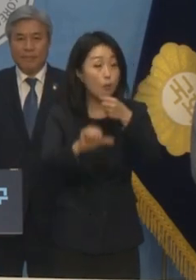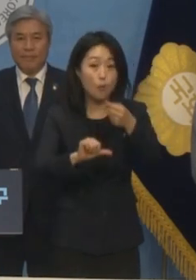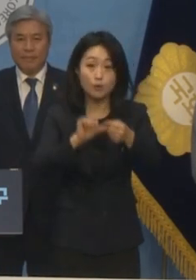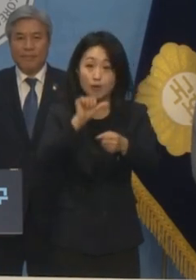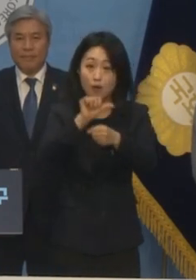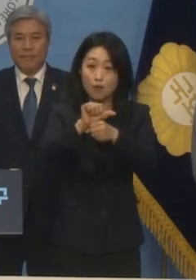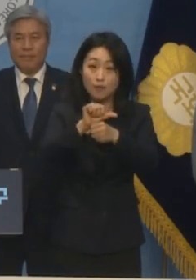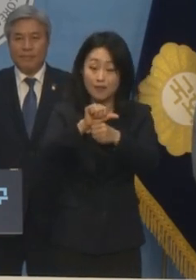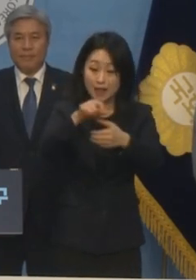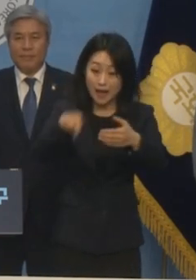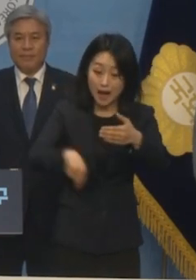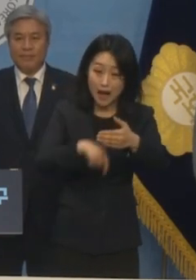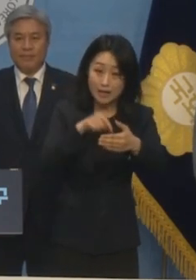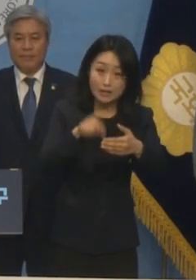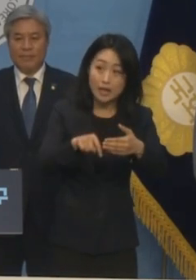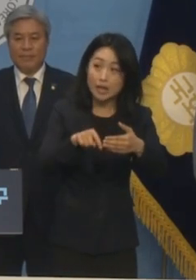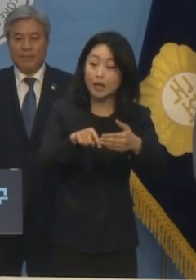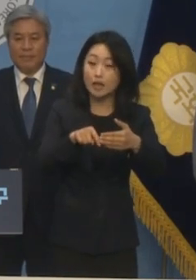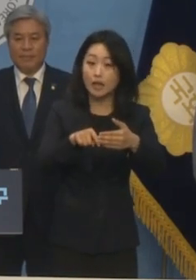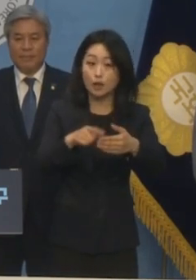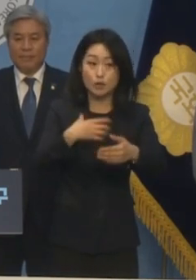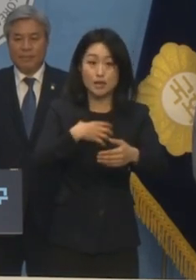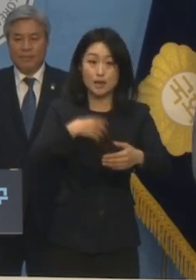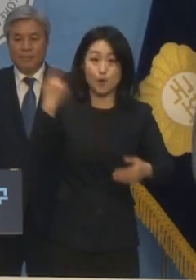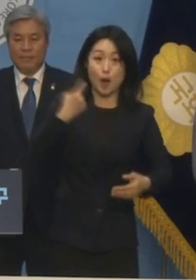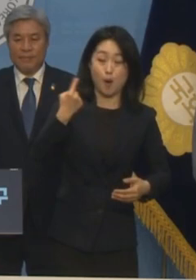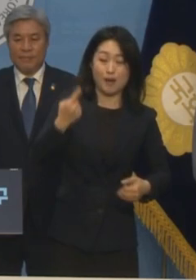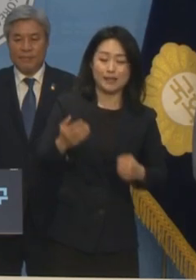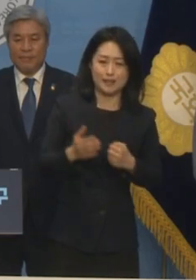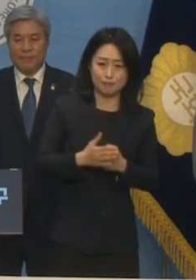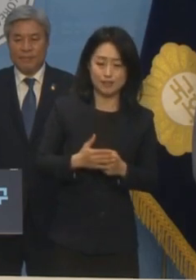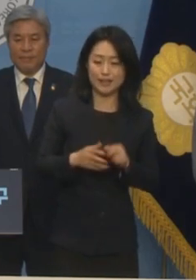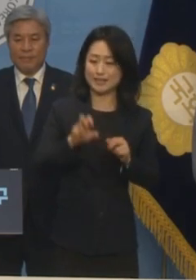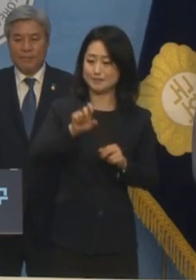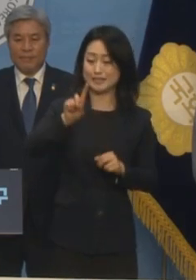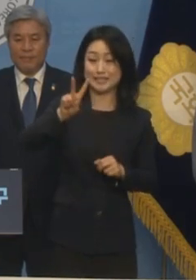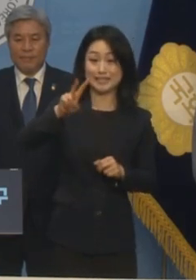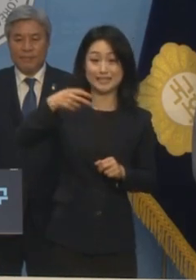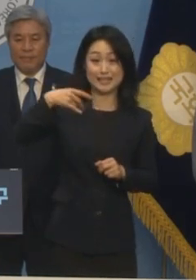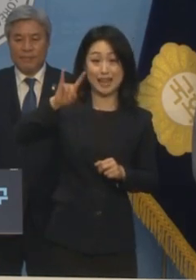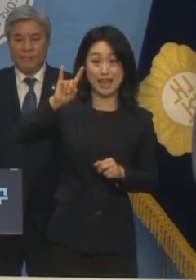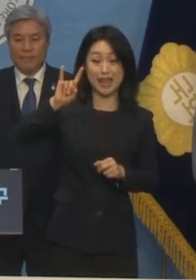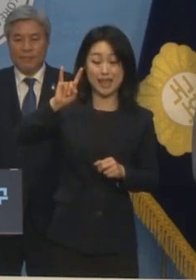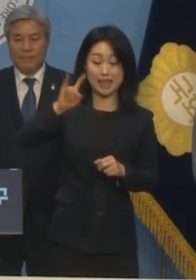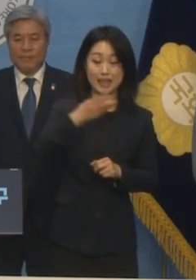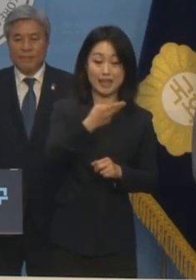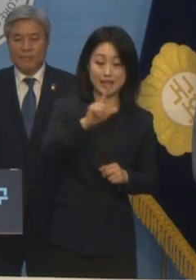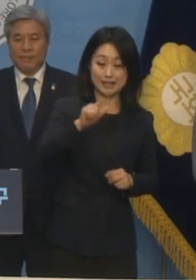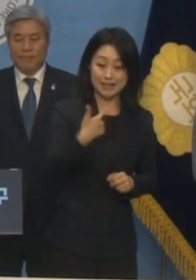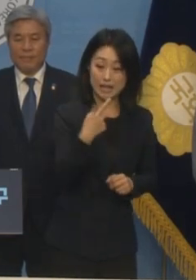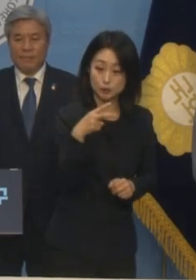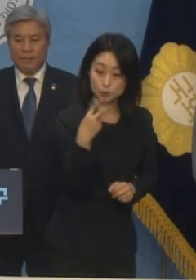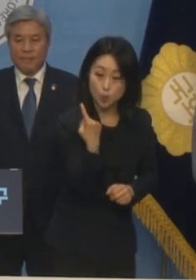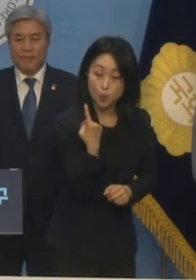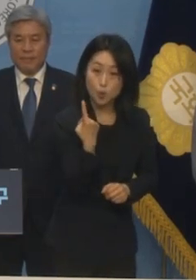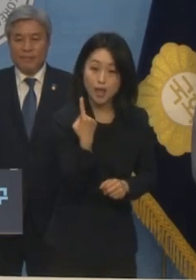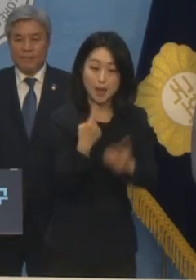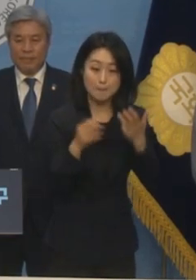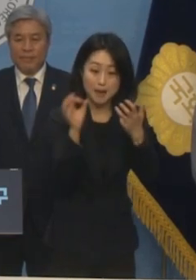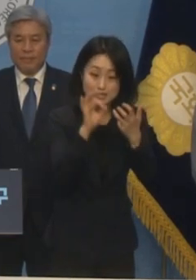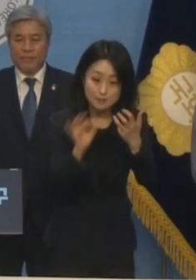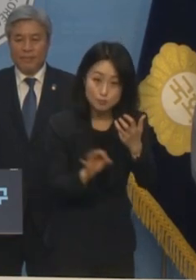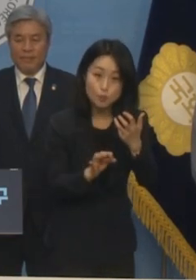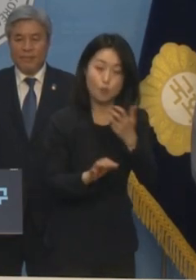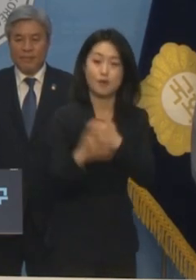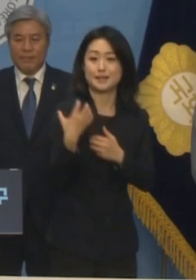시계는 가리킵니다. 22대 국회 임기 동안 우리에게 남은 탄소해산의 80%가 달려 있습니다.